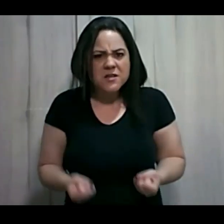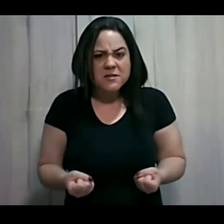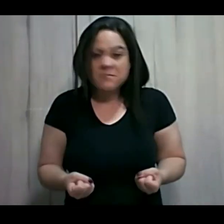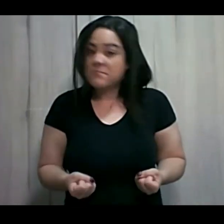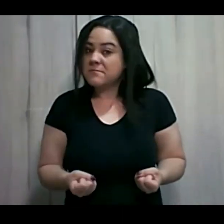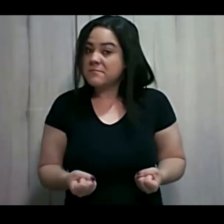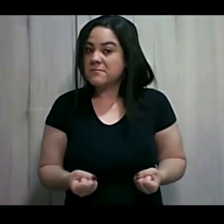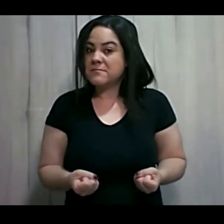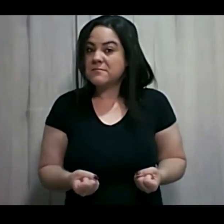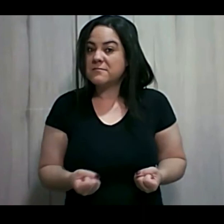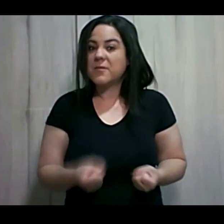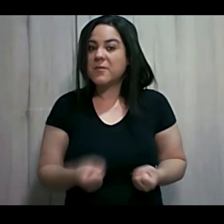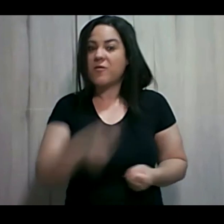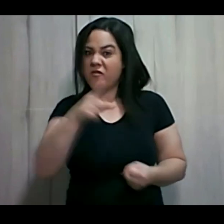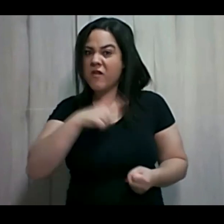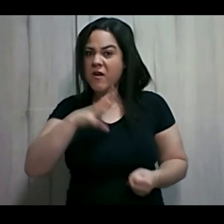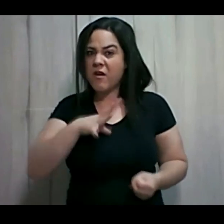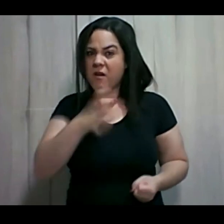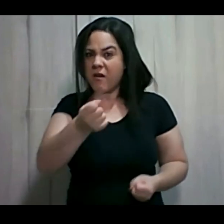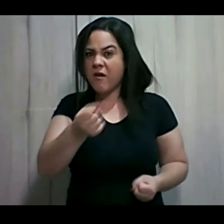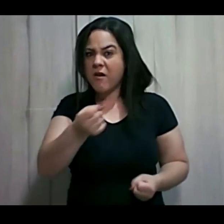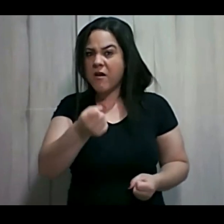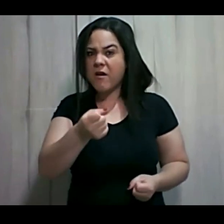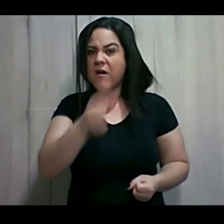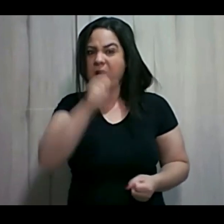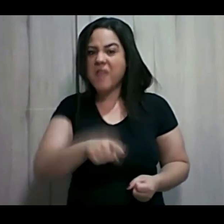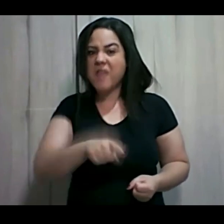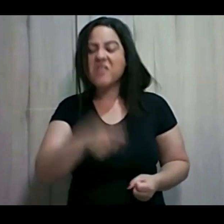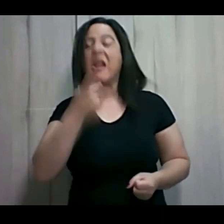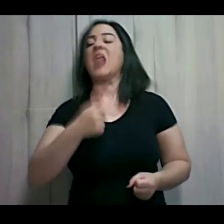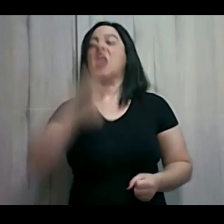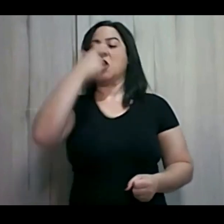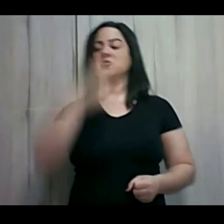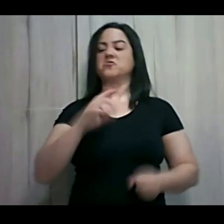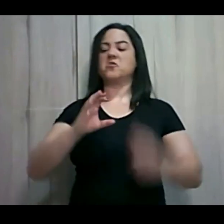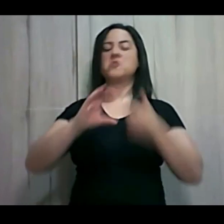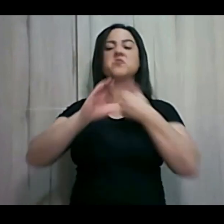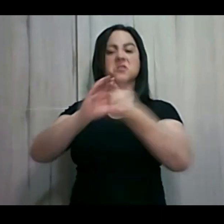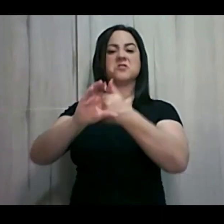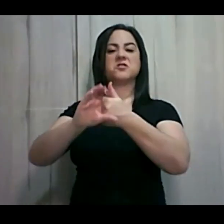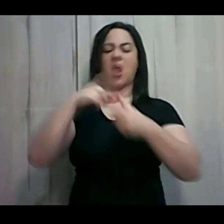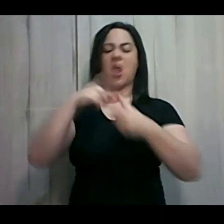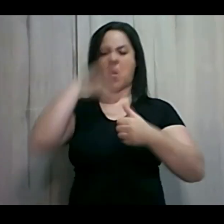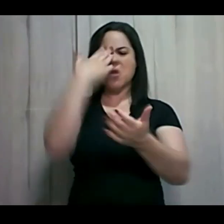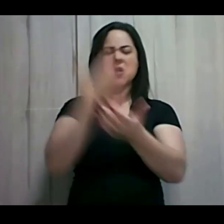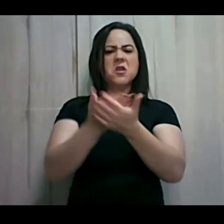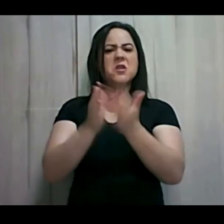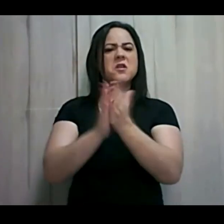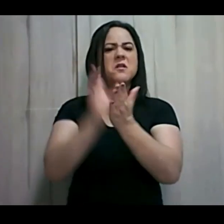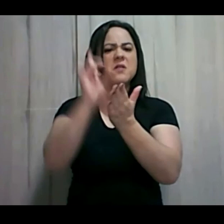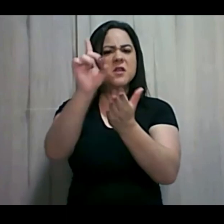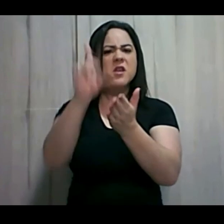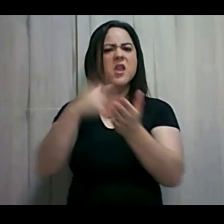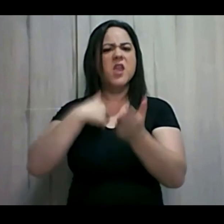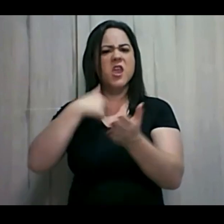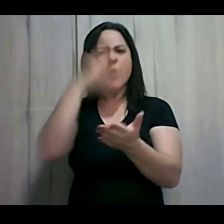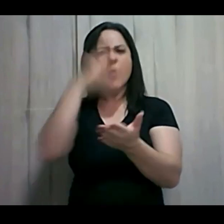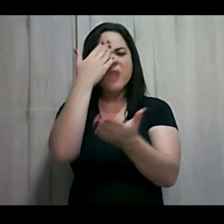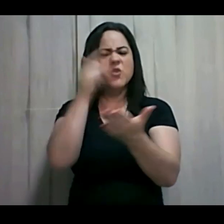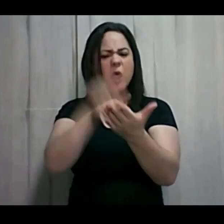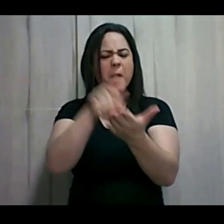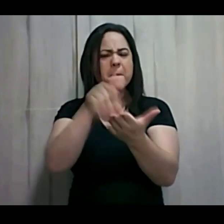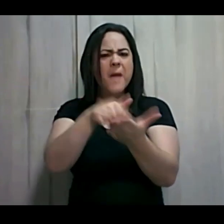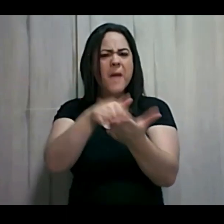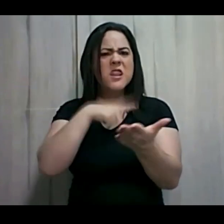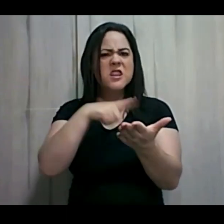Você tem essa coragem de dizer: eu sou cristão, eu creio na Bíblia, e eu creio no que a Bíblia diz e confio que Deus